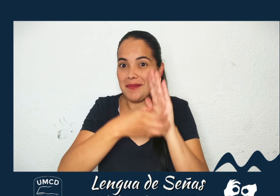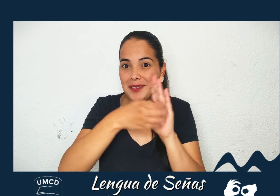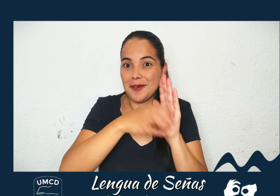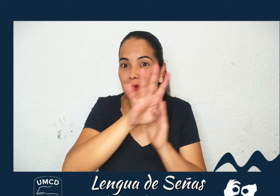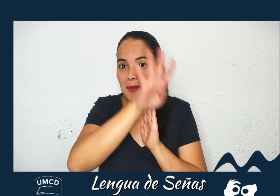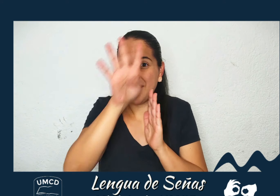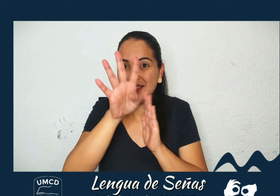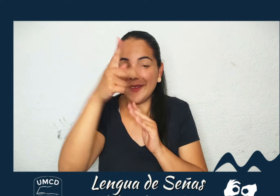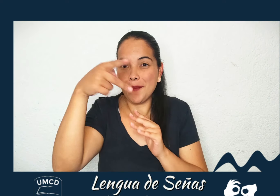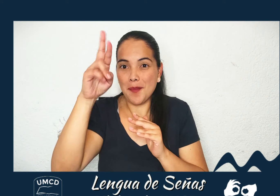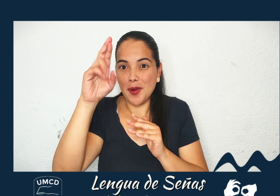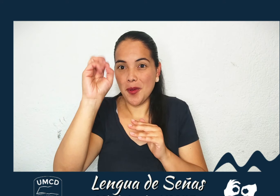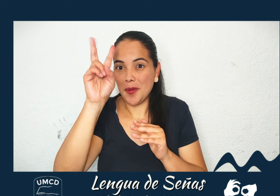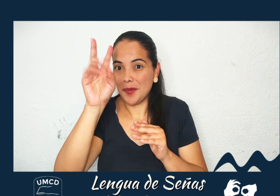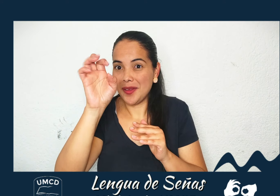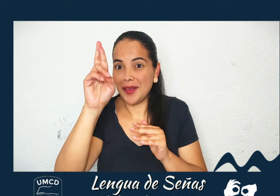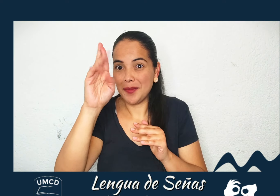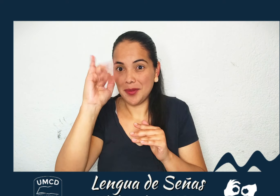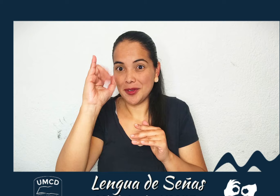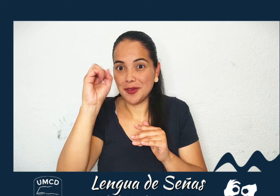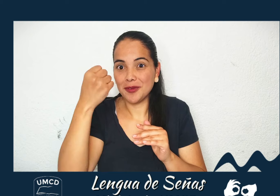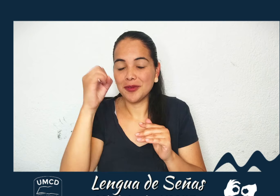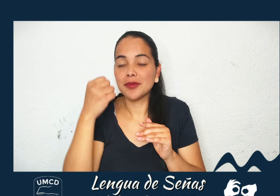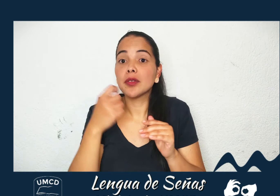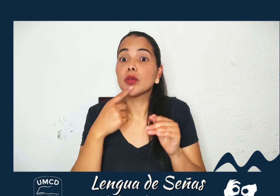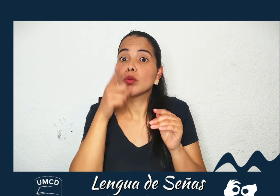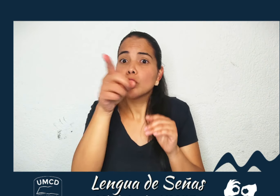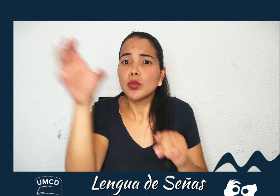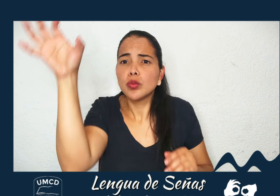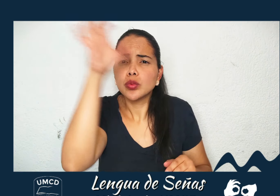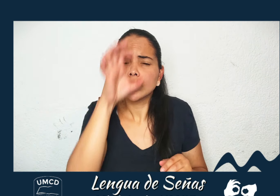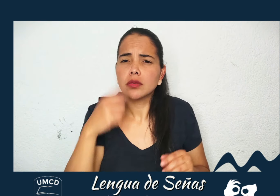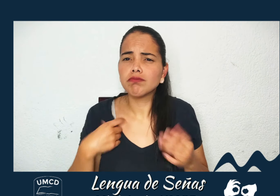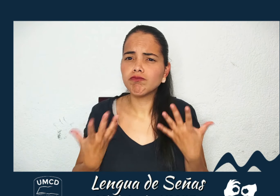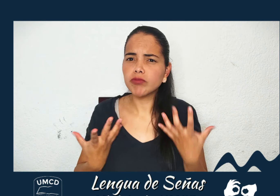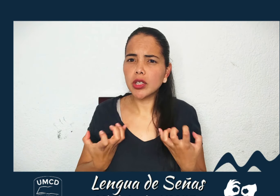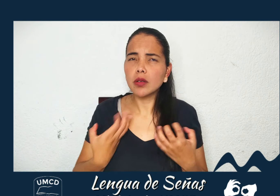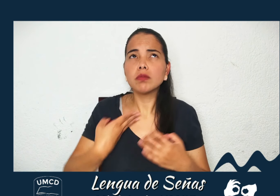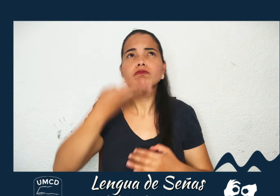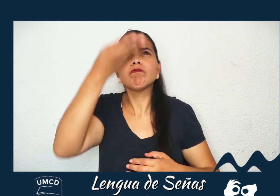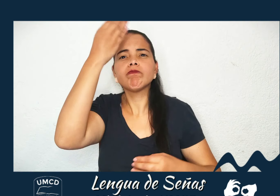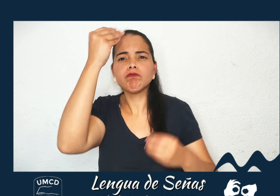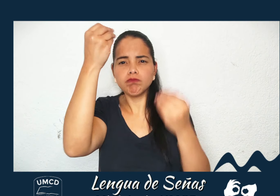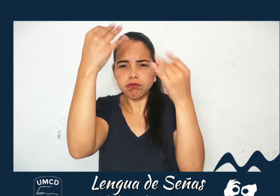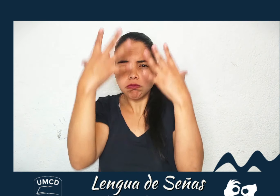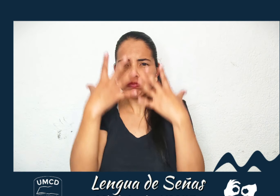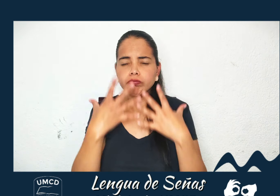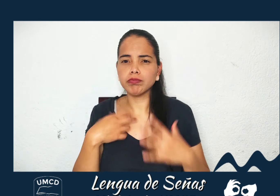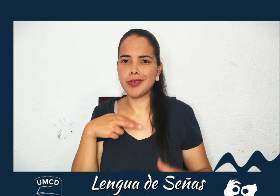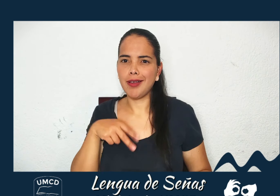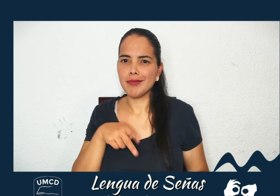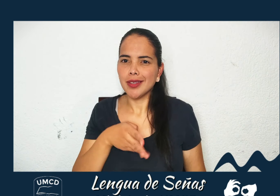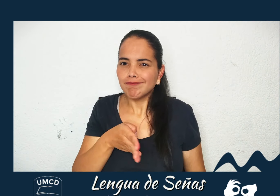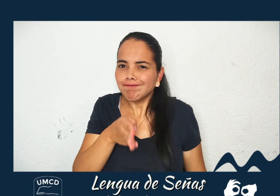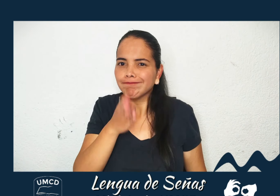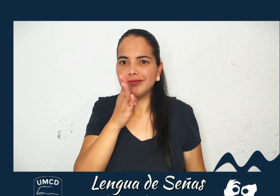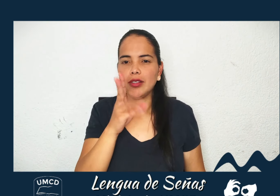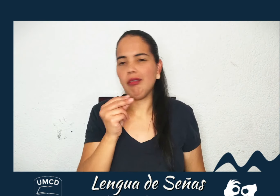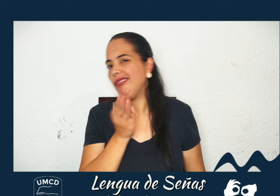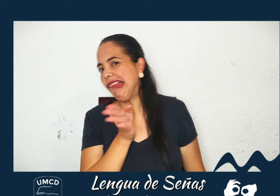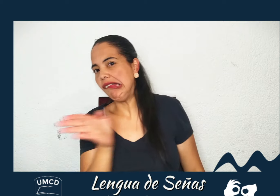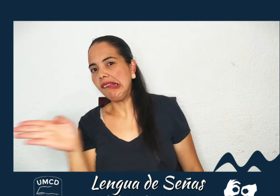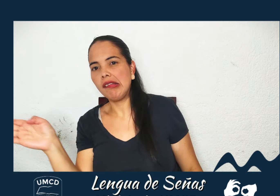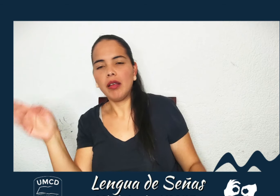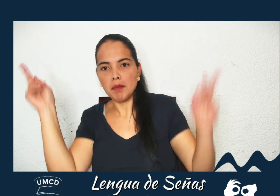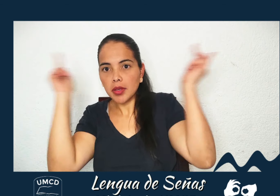capítulo 4 de Proverbios nos dice en cuanto a la necesidad de caminar bajo la luz de la guía de Dios. Este